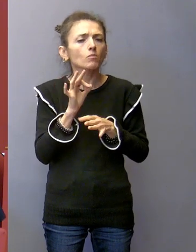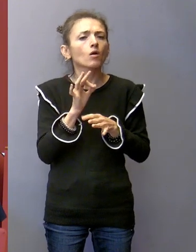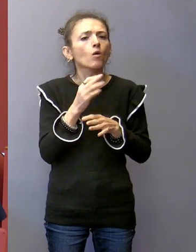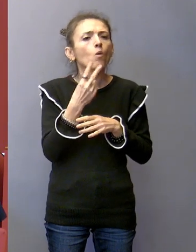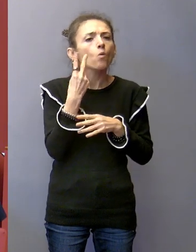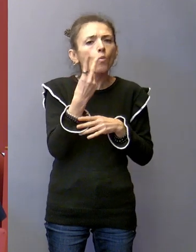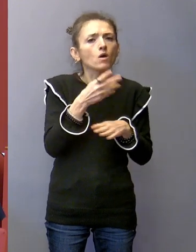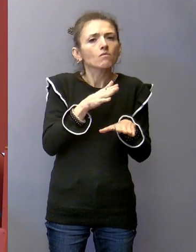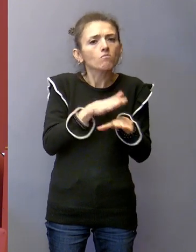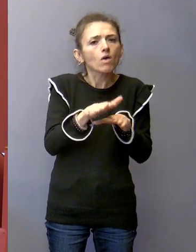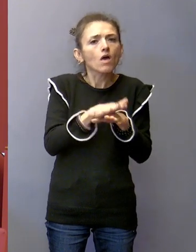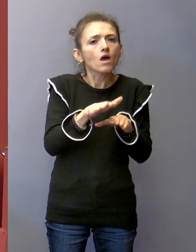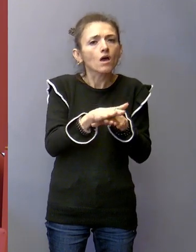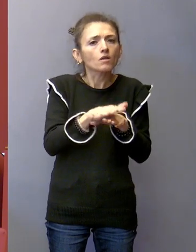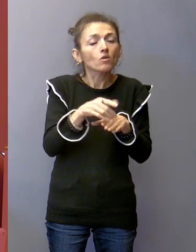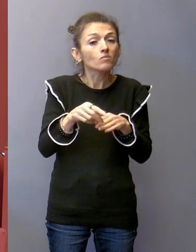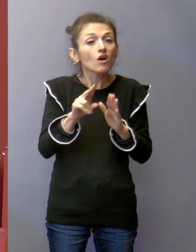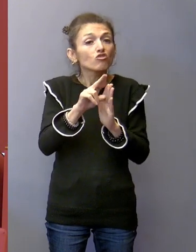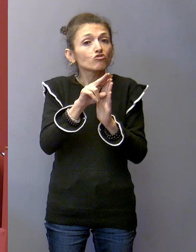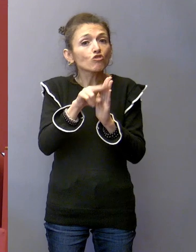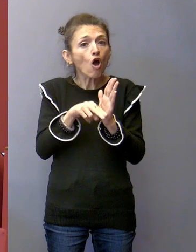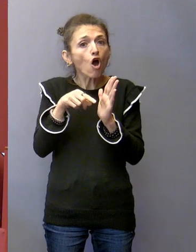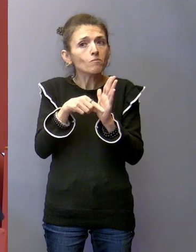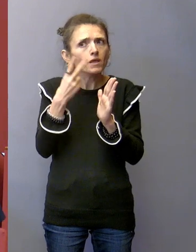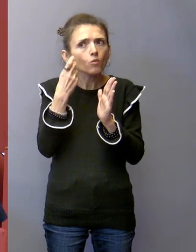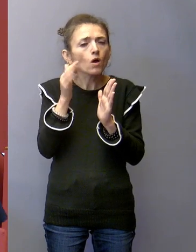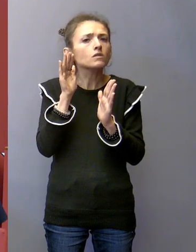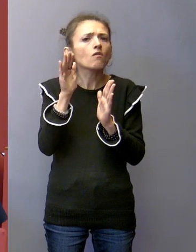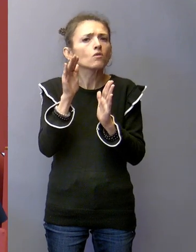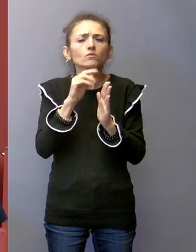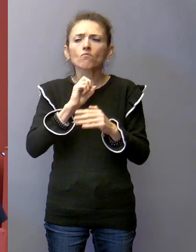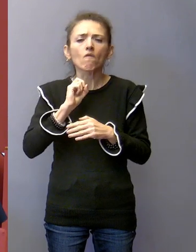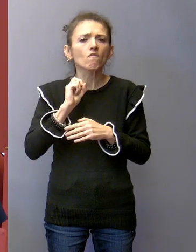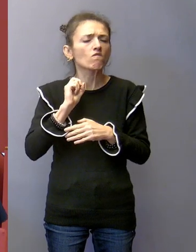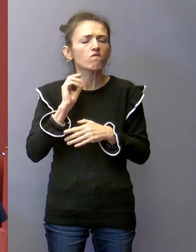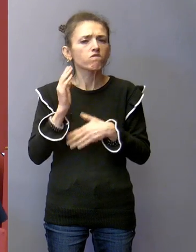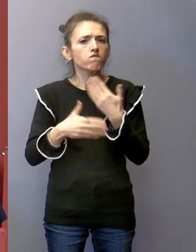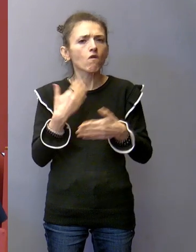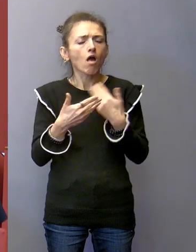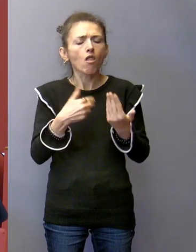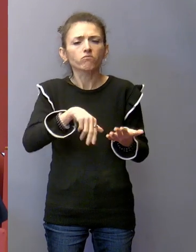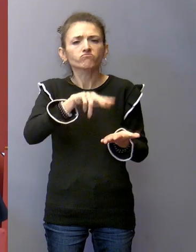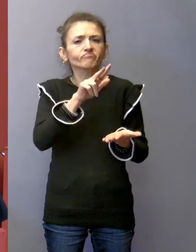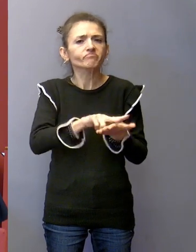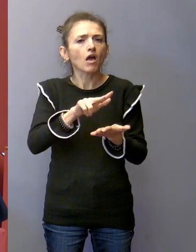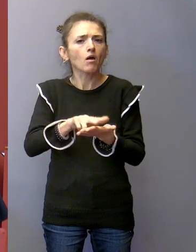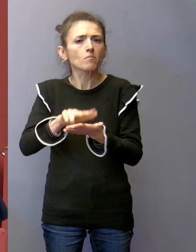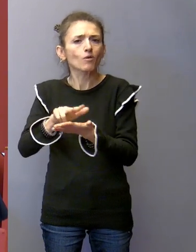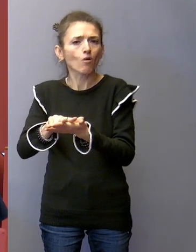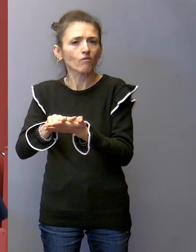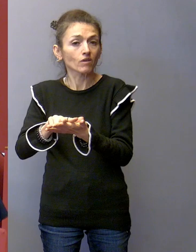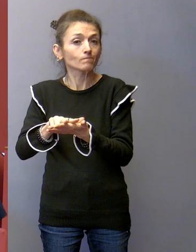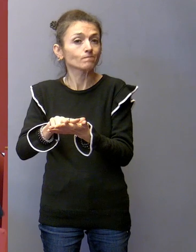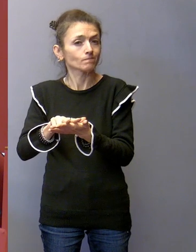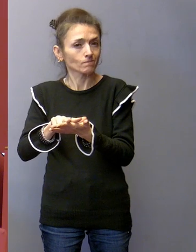grande velocità approvando norme che riguardano il futuro dei prossimi anni e decenni della nostra città Allora